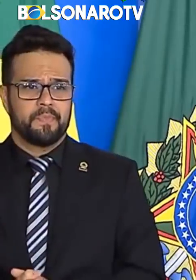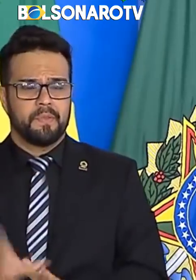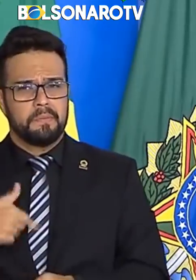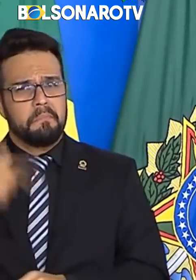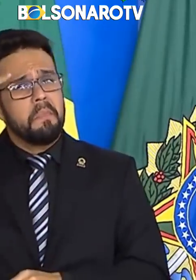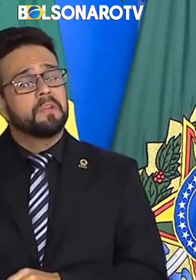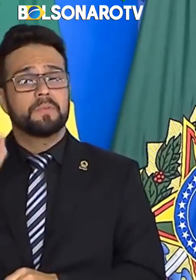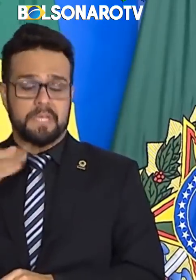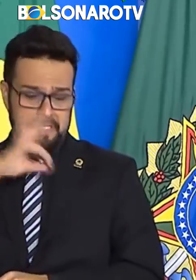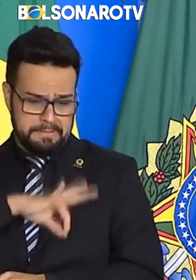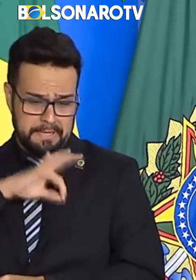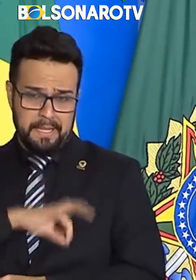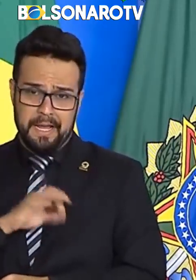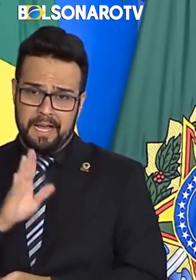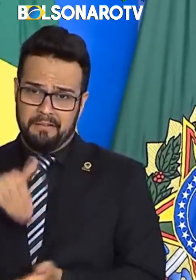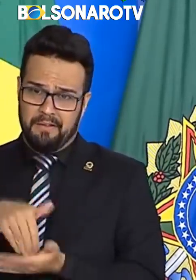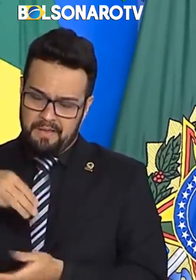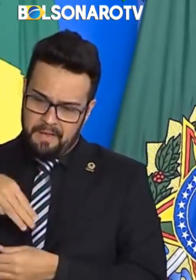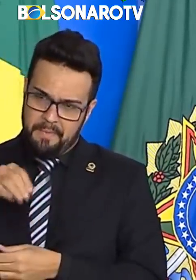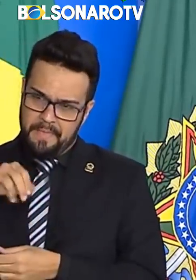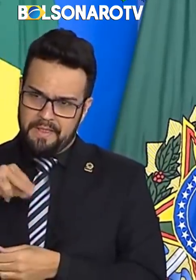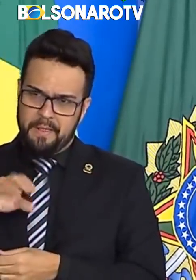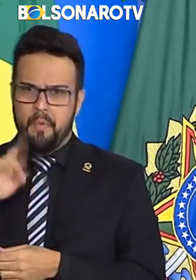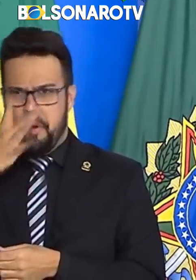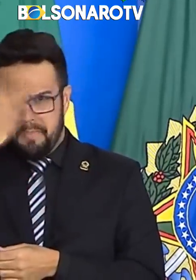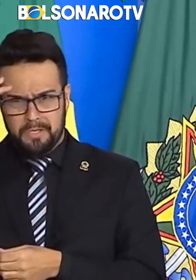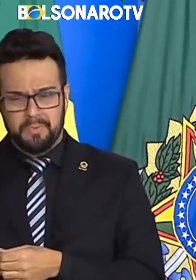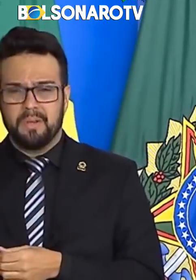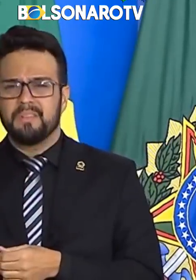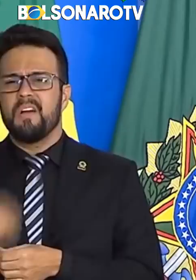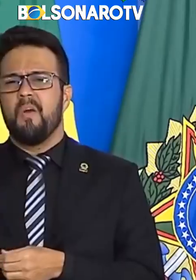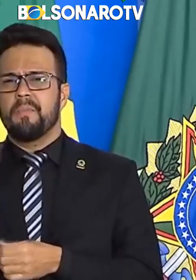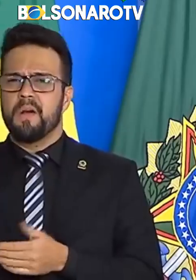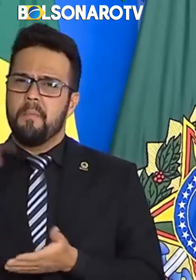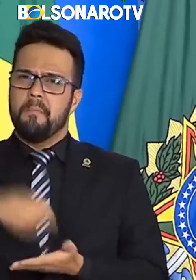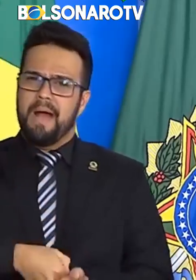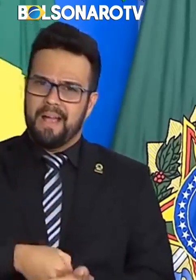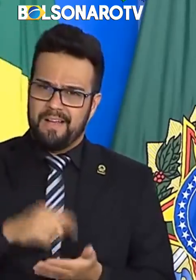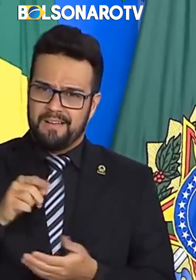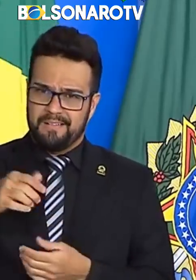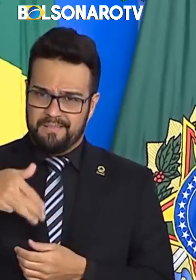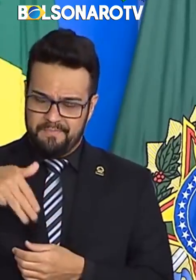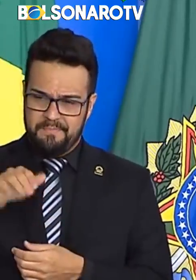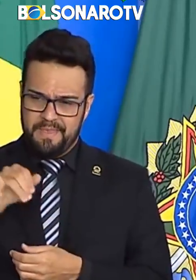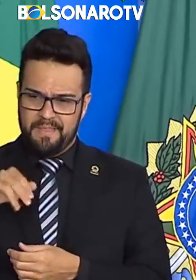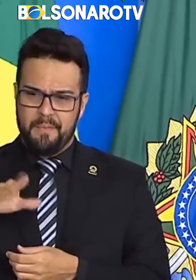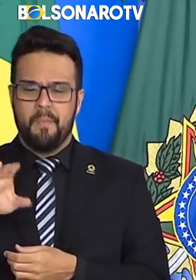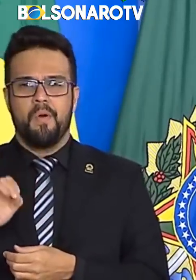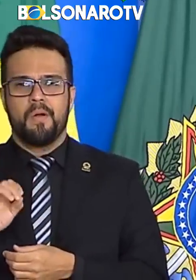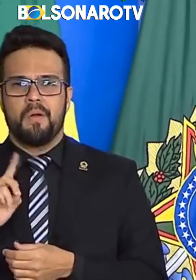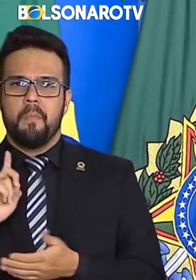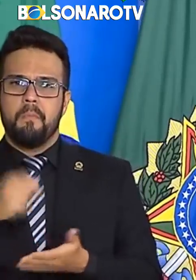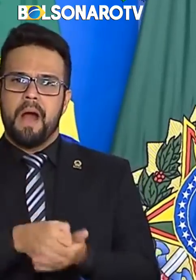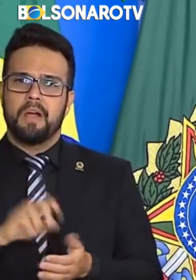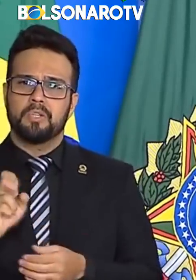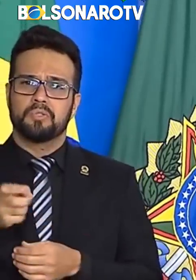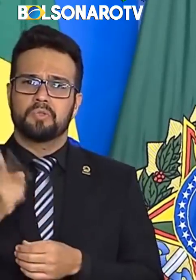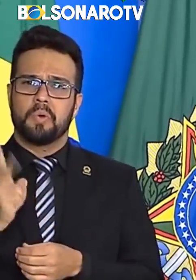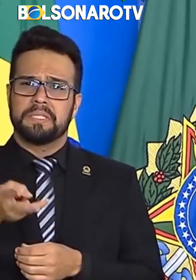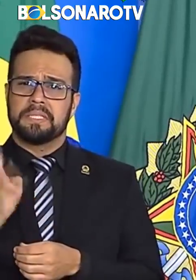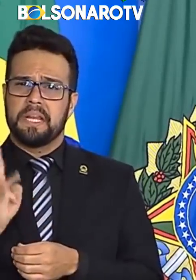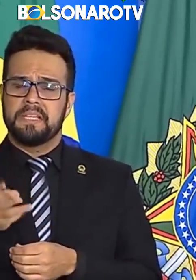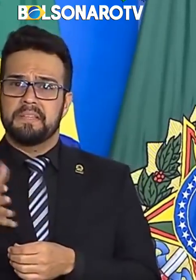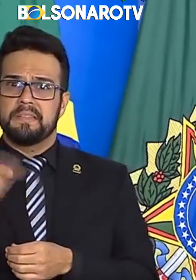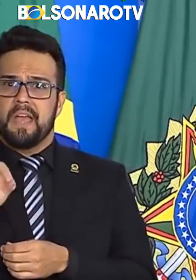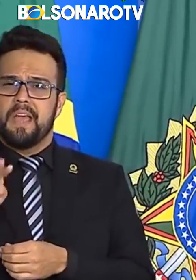mínimo está pequeno, né, ninguém é obrigado a pagar menos do que o salário mínimo, quer ele que pague 2, 3, 5, 10